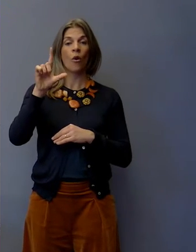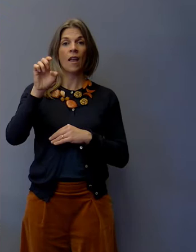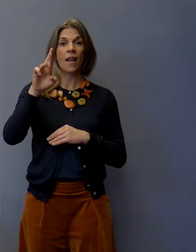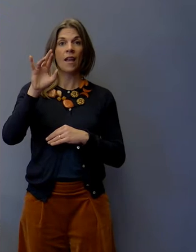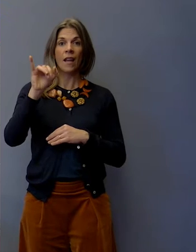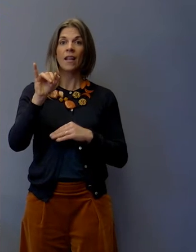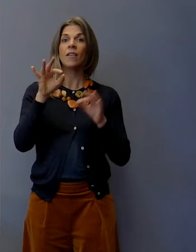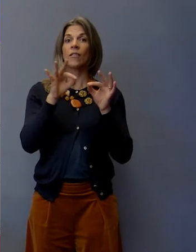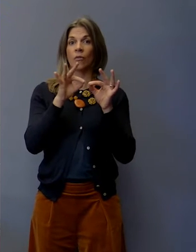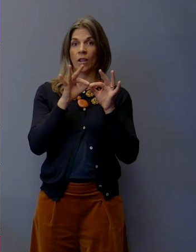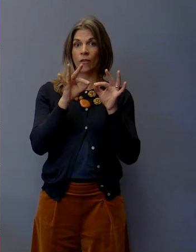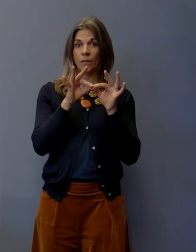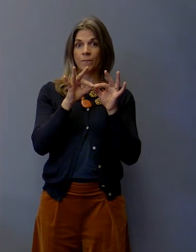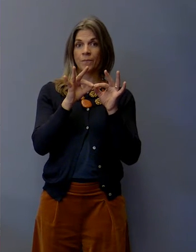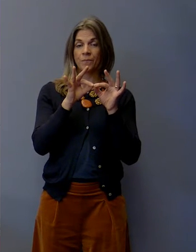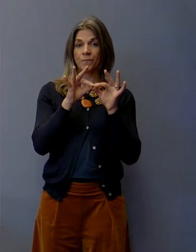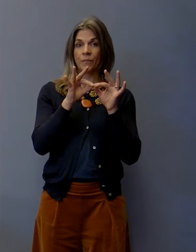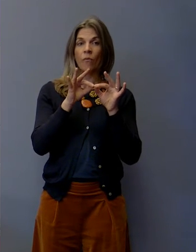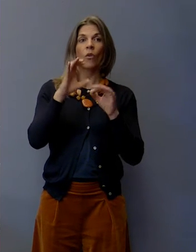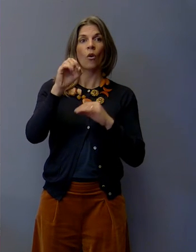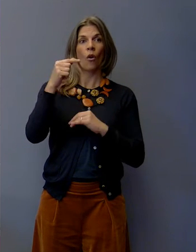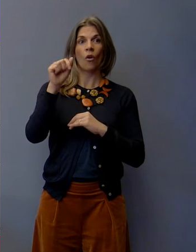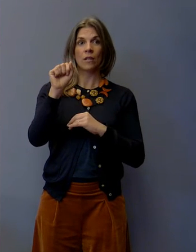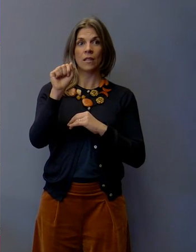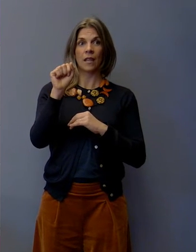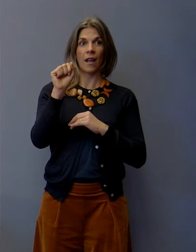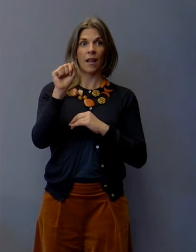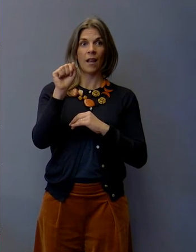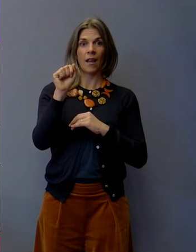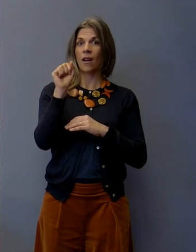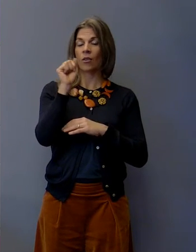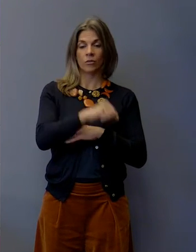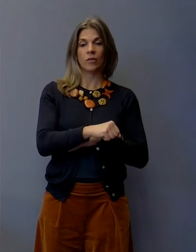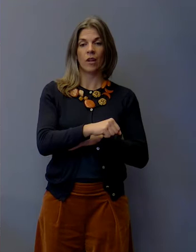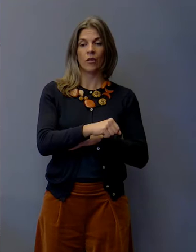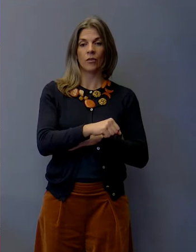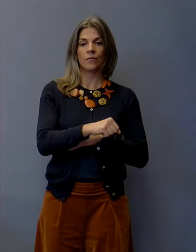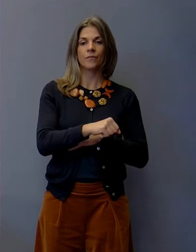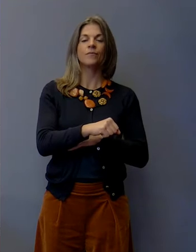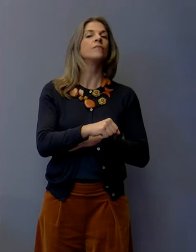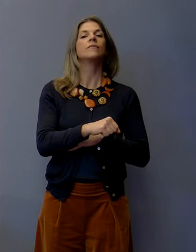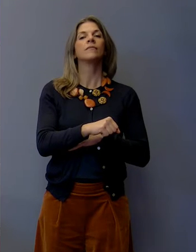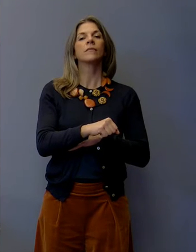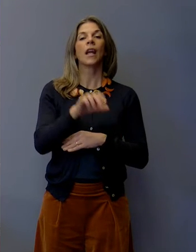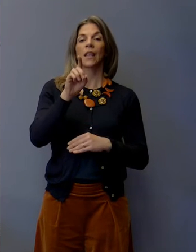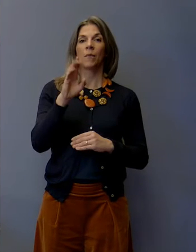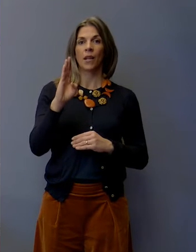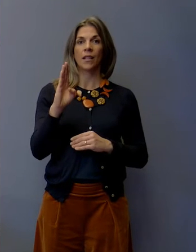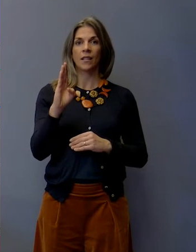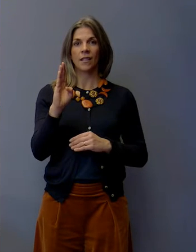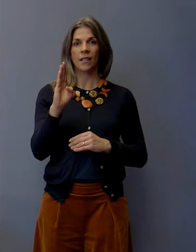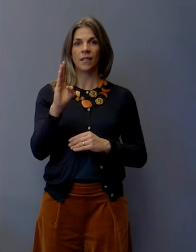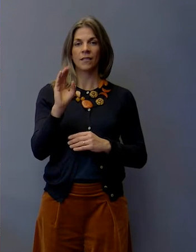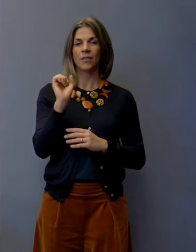favorevole consigliere costa contrario consigliere de benedictis